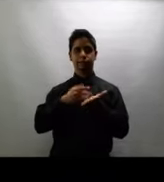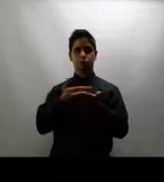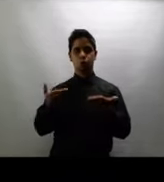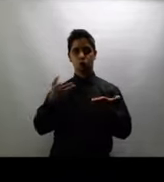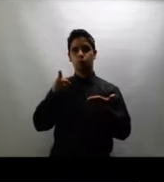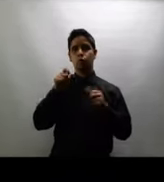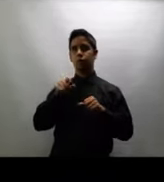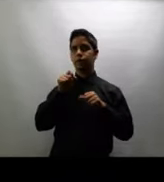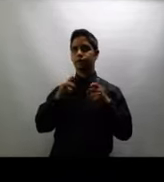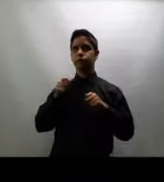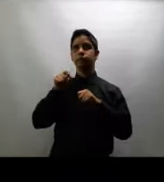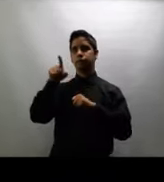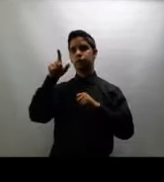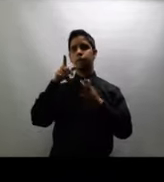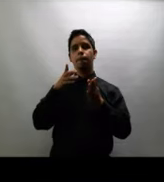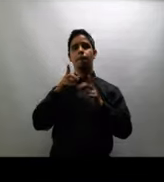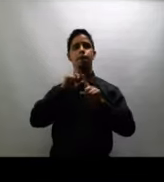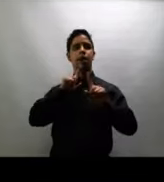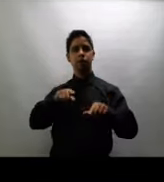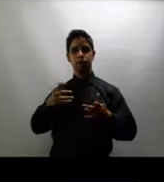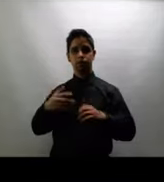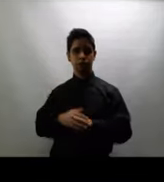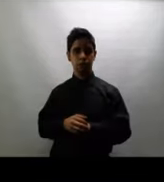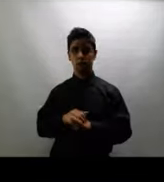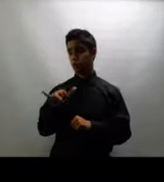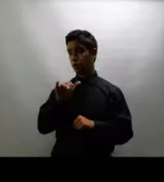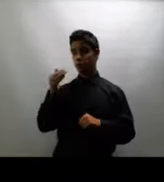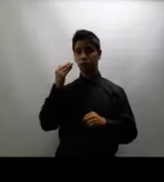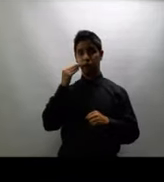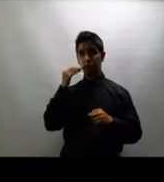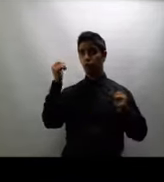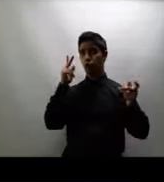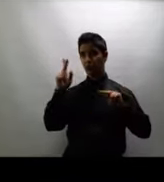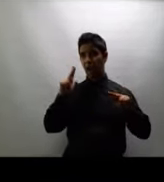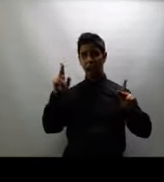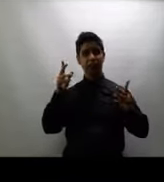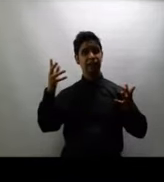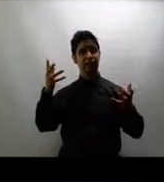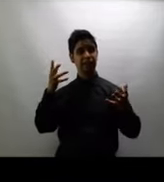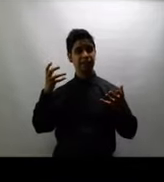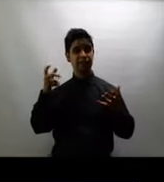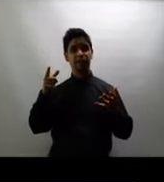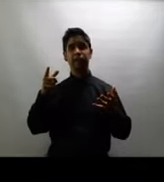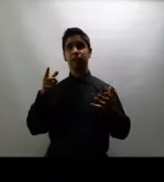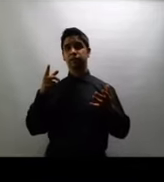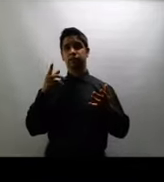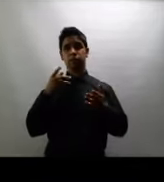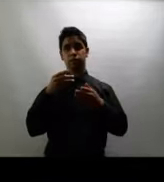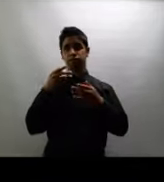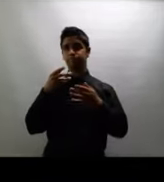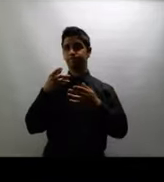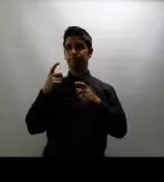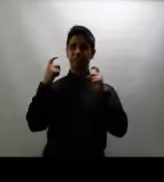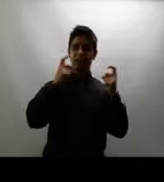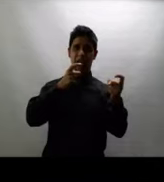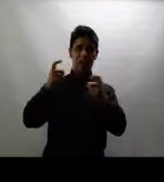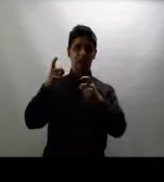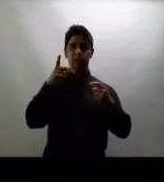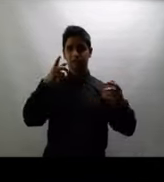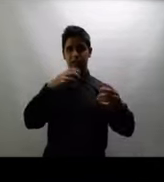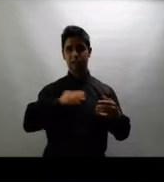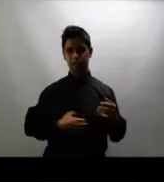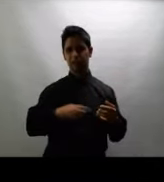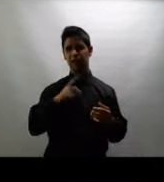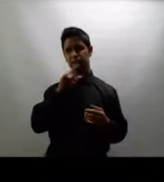regalar discos para Navidad, porque ahora está la fiebre, así es que podemos tratar de localizar, porque de verdad disco, que no... Disco. LP,